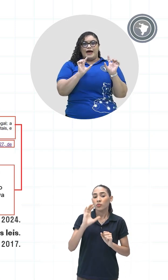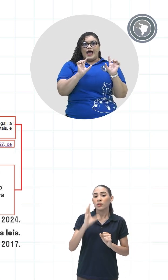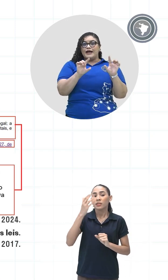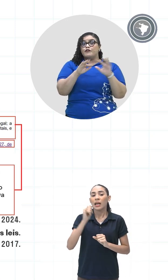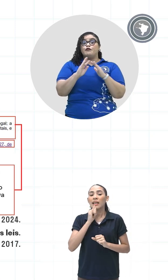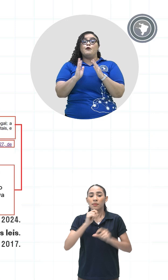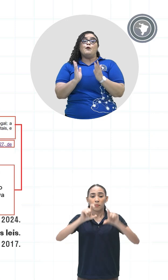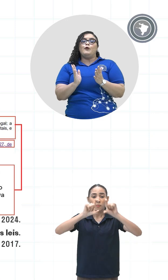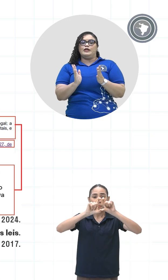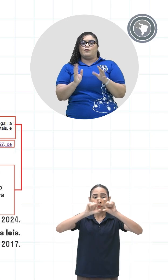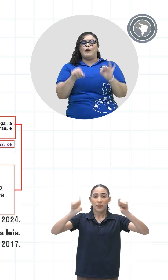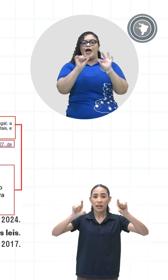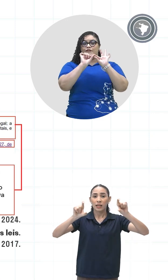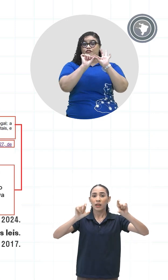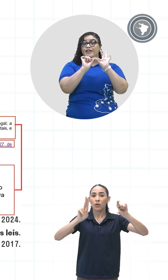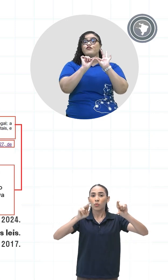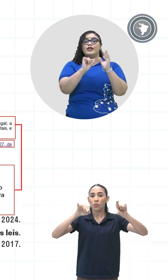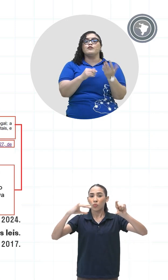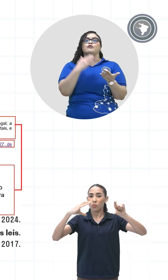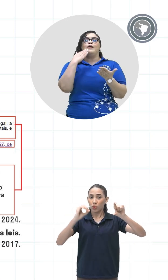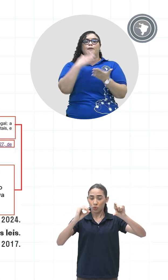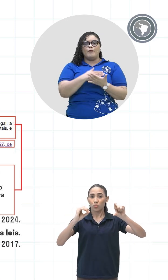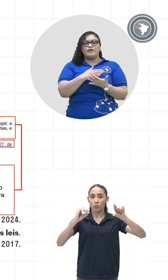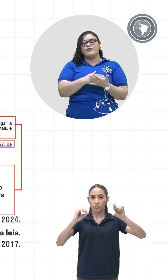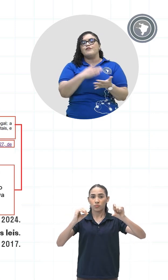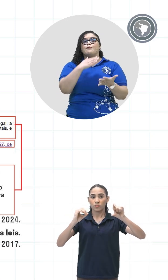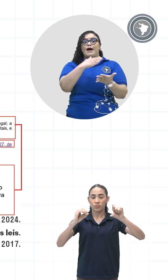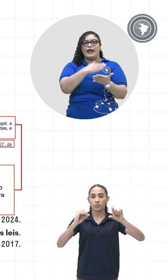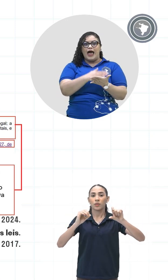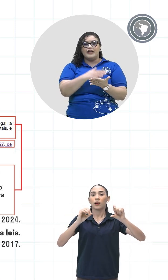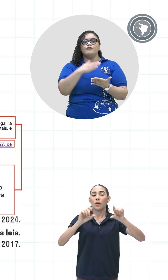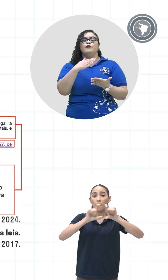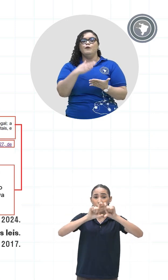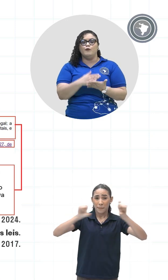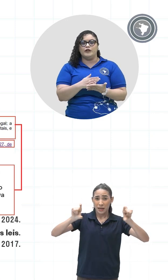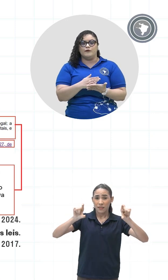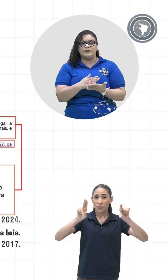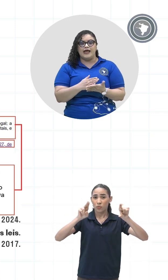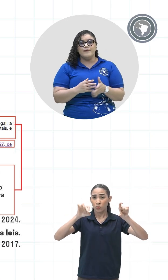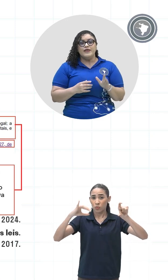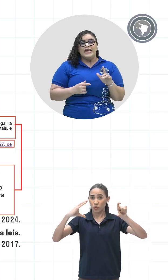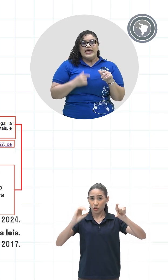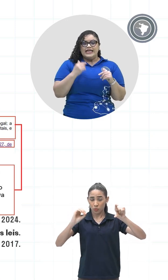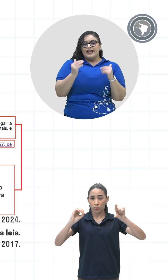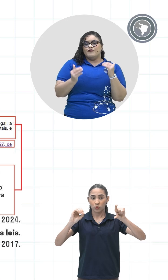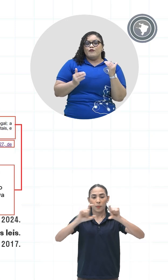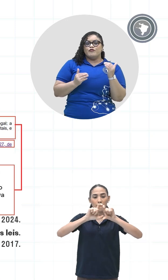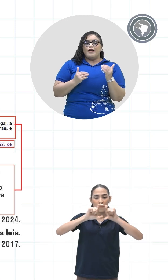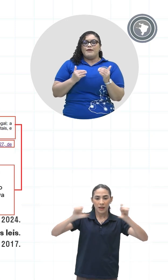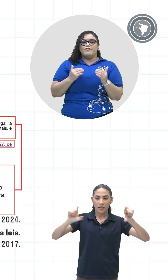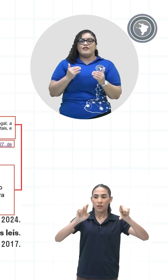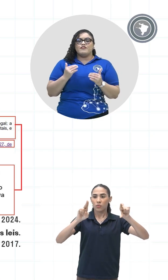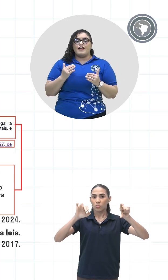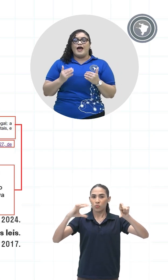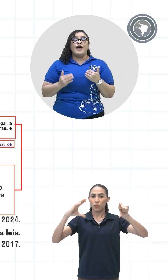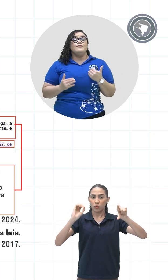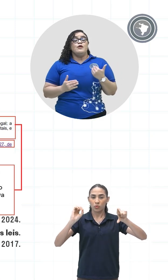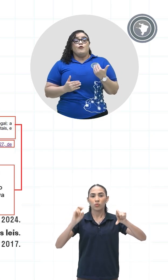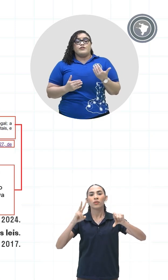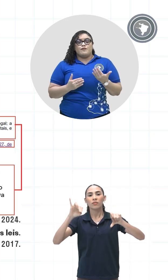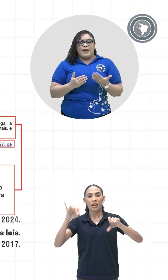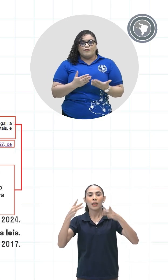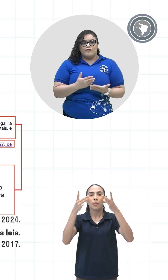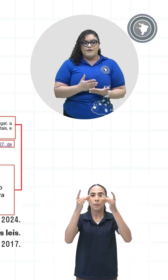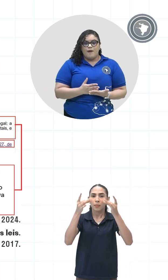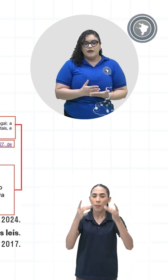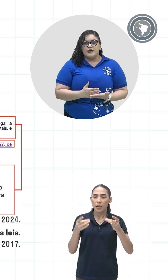assim, parágrafo único, aí vai estar escrito, por extenso, parágrafo único, né? E eles vão justamente destacar